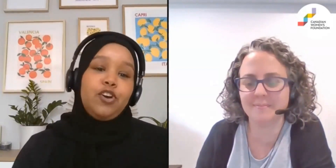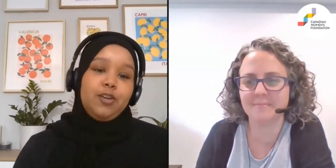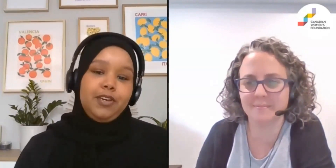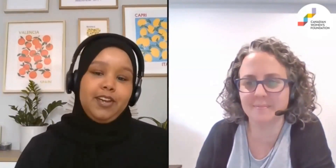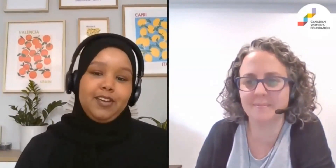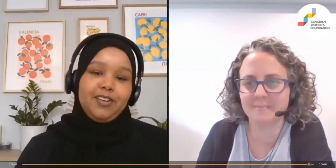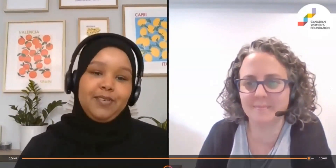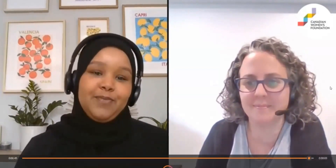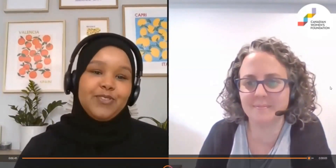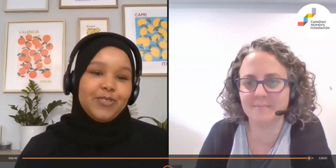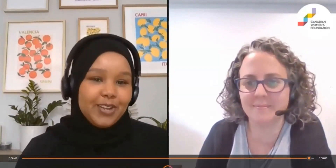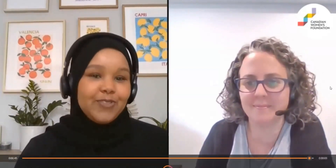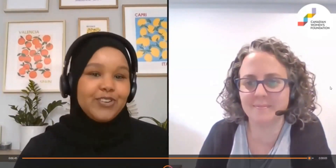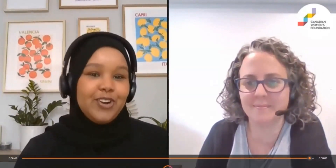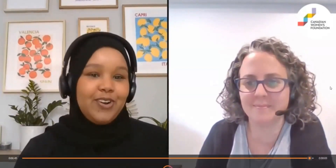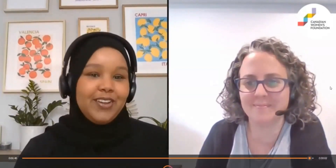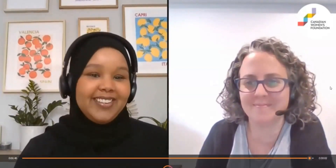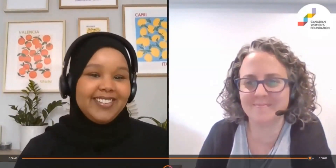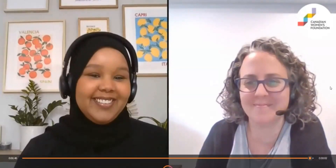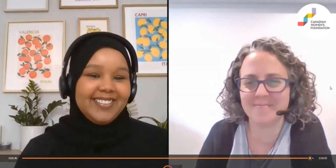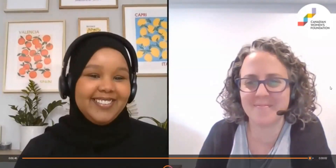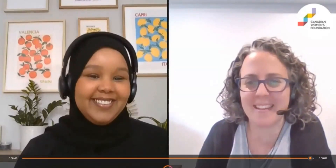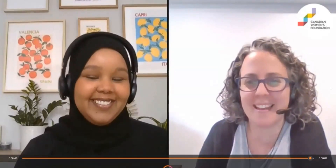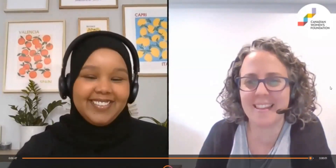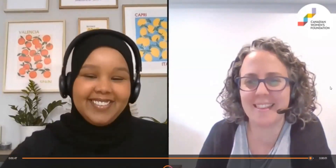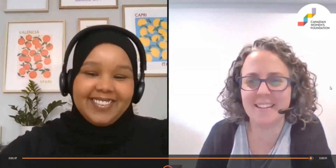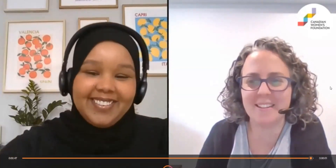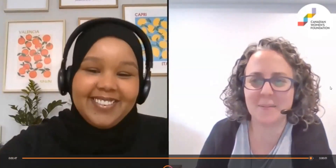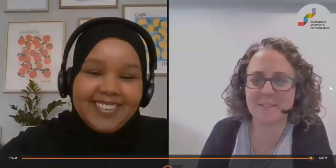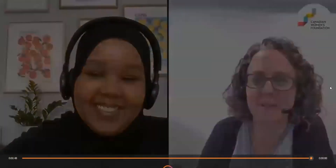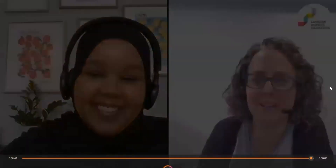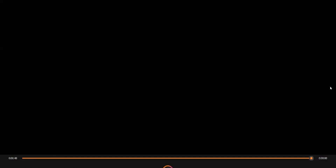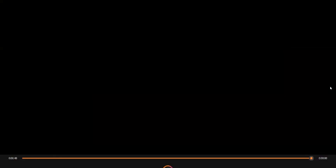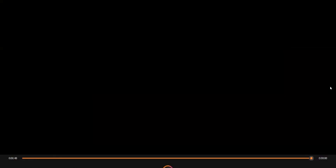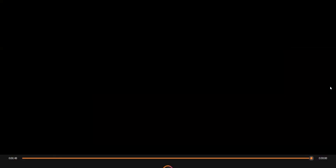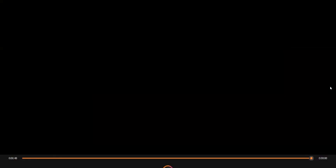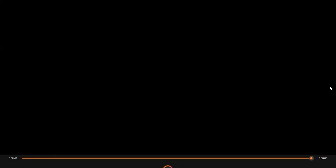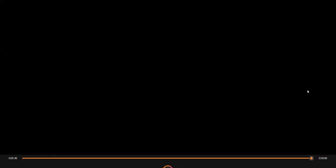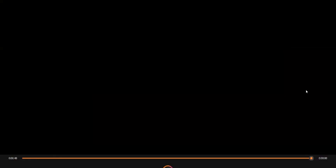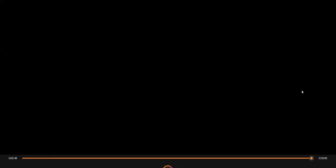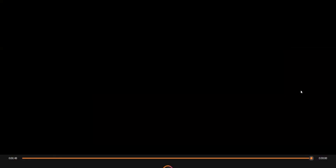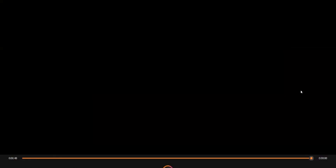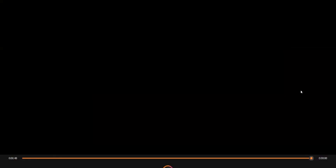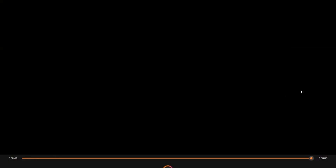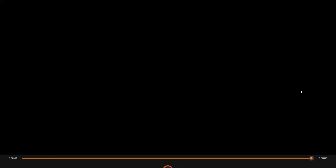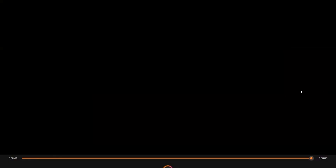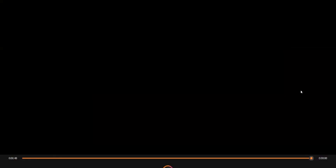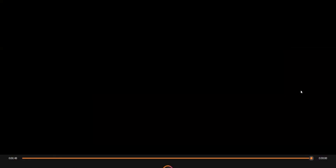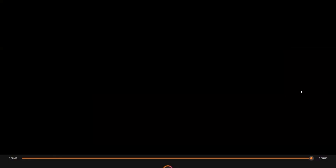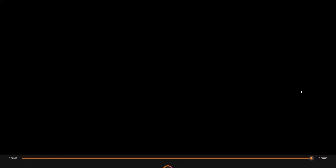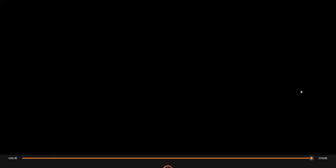more diverse economy in Canada. So thanks for sharing all that. Thank you so much, Munira.